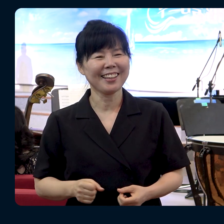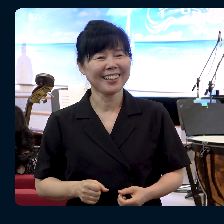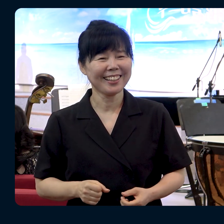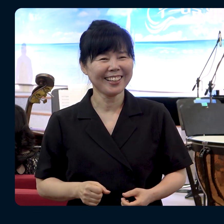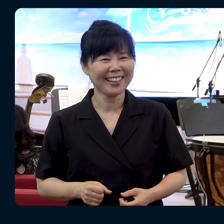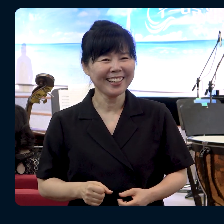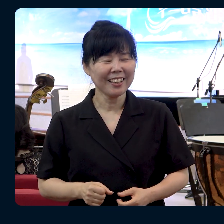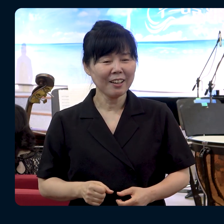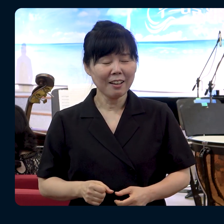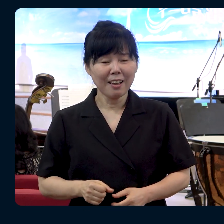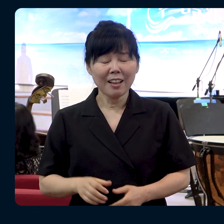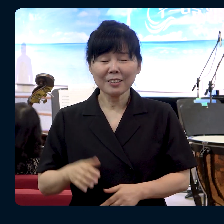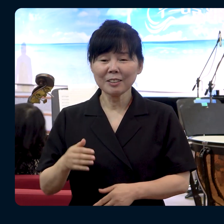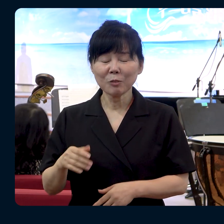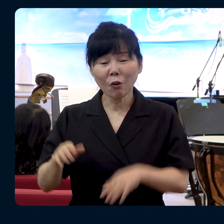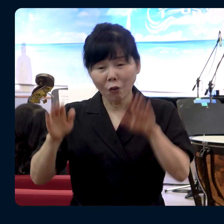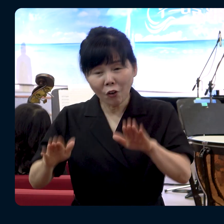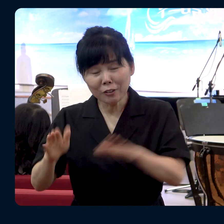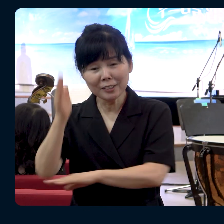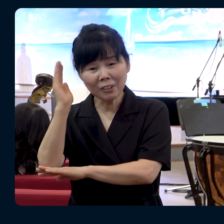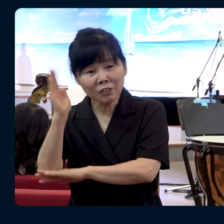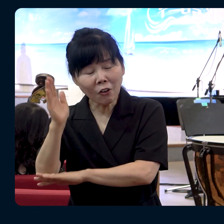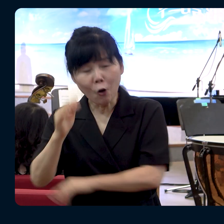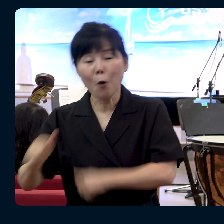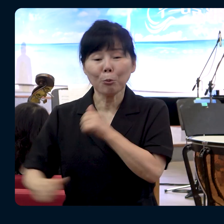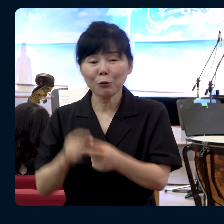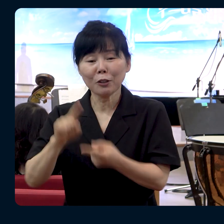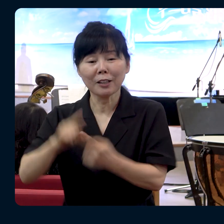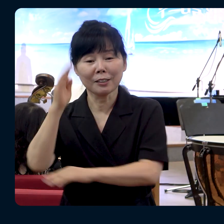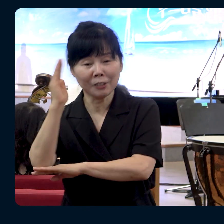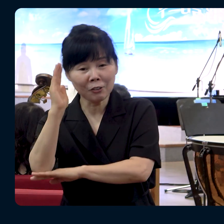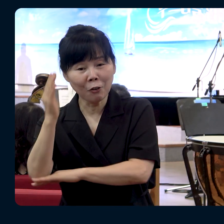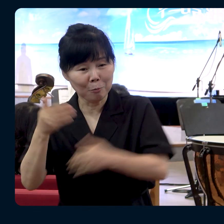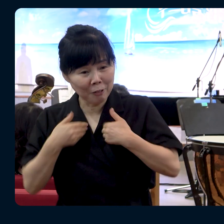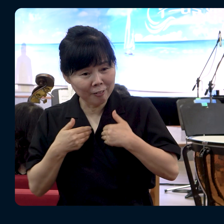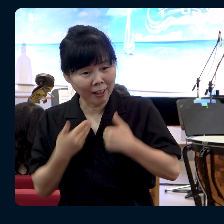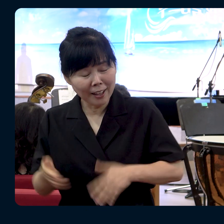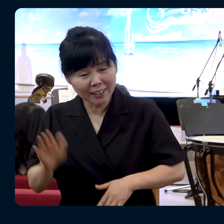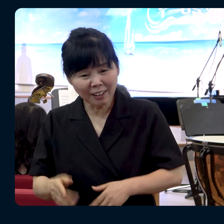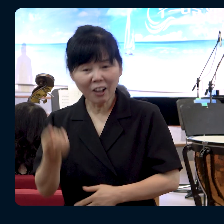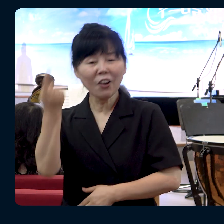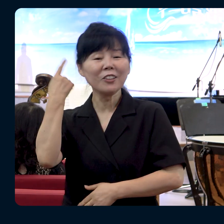분노를 설교해야 되는데 그 전날 분노했어요.